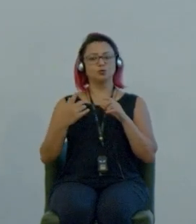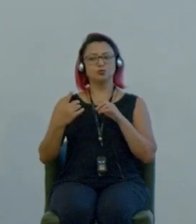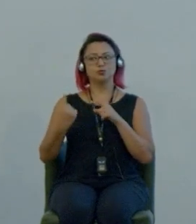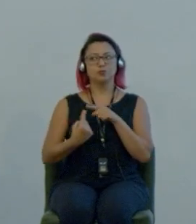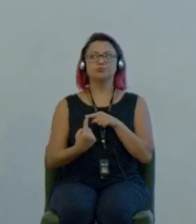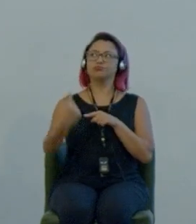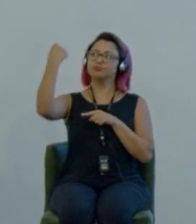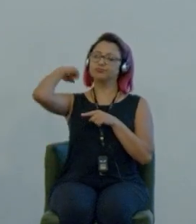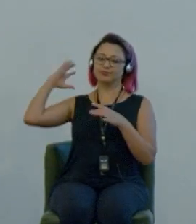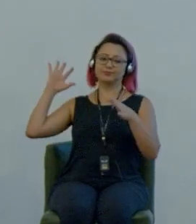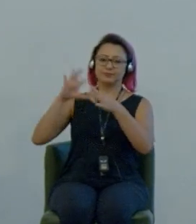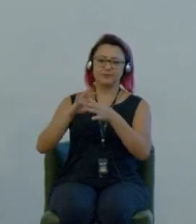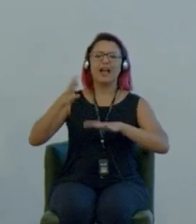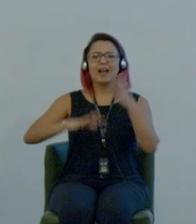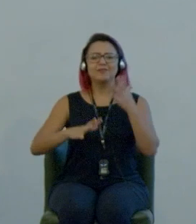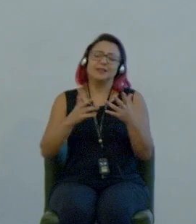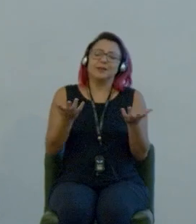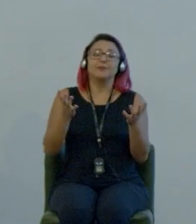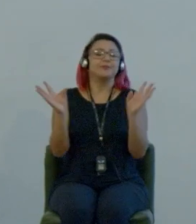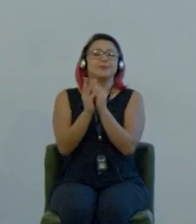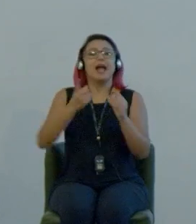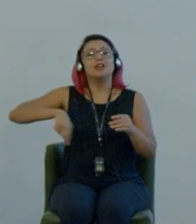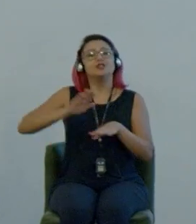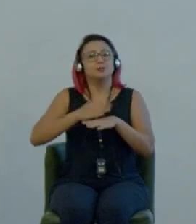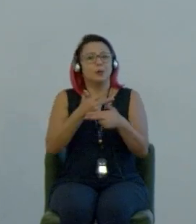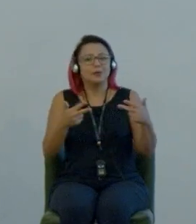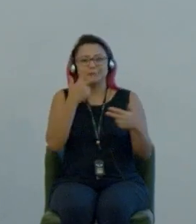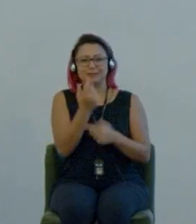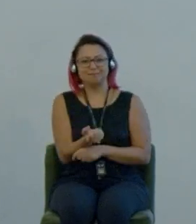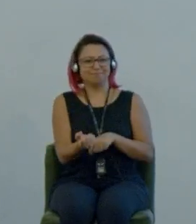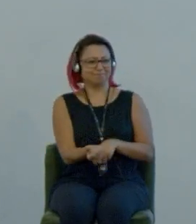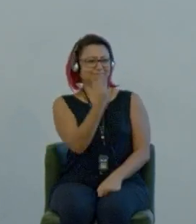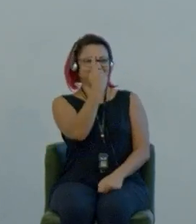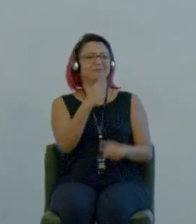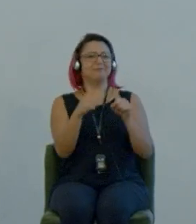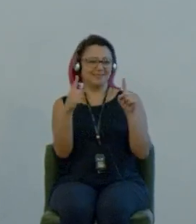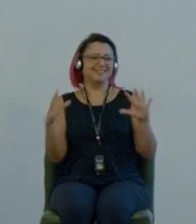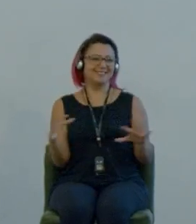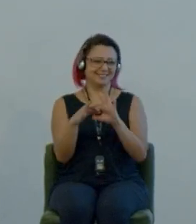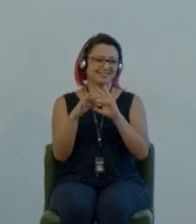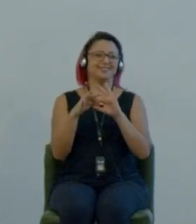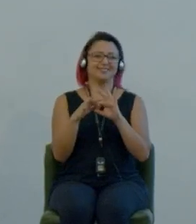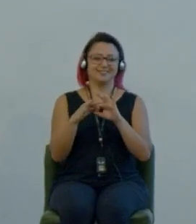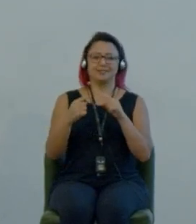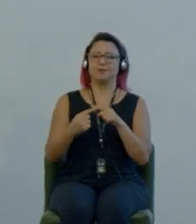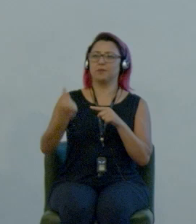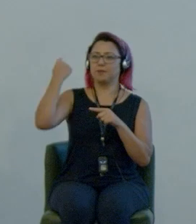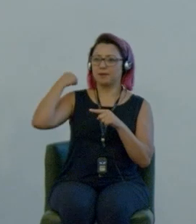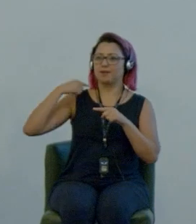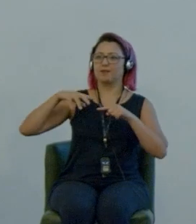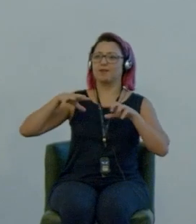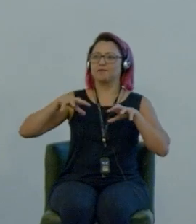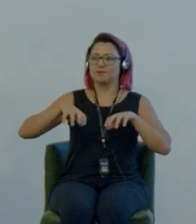mais qui est en fait est ancré dans cette histoire longue de l'outillage pour décrire. Alors, je